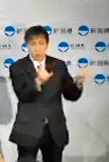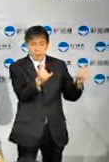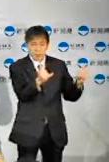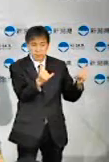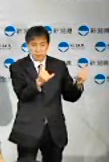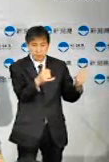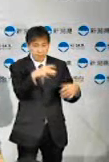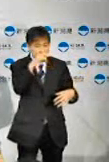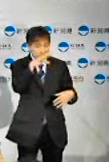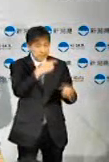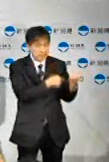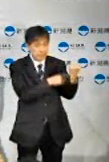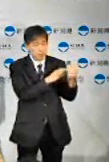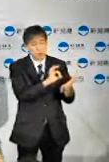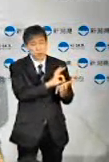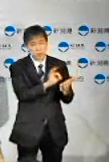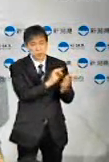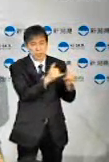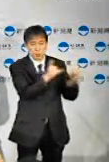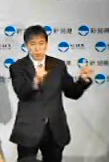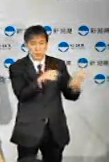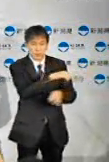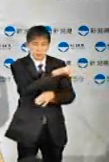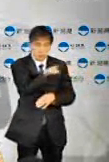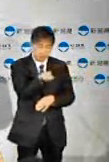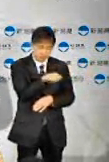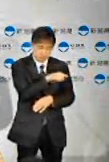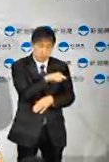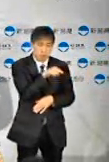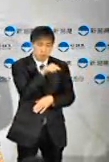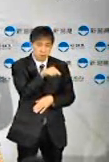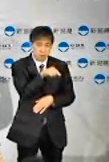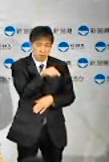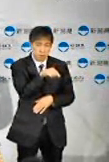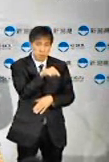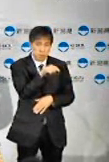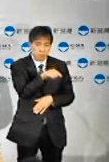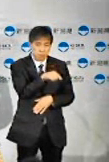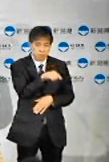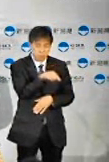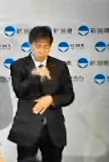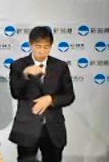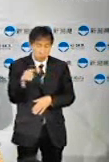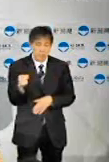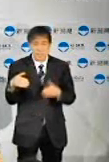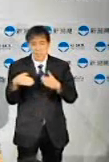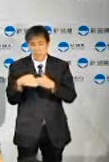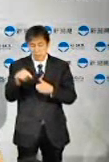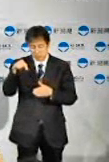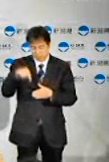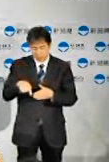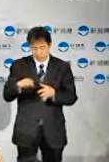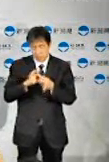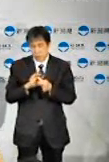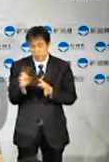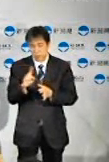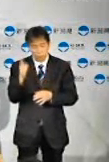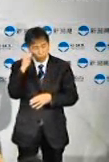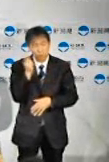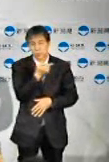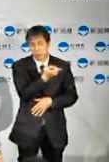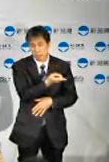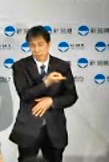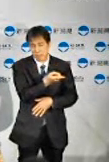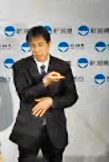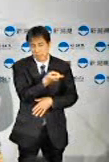して、まあ、どういうふうにこう、まあ、こうやって立地したいことを思っているのかというところですね、まあ、そういうところも何か全然こう、